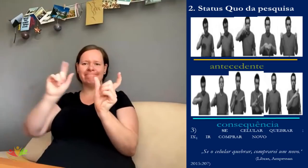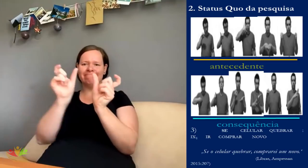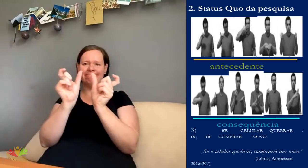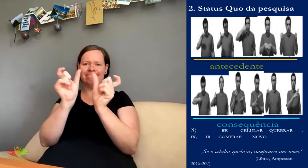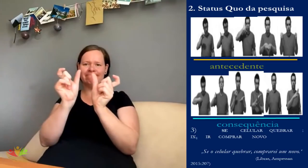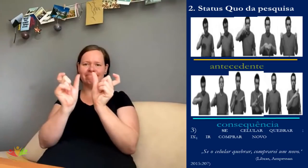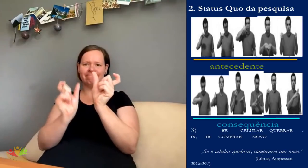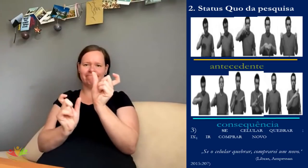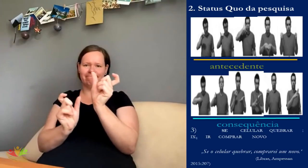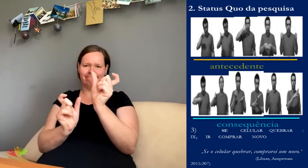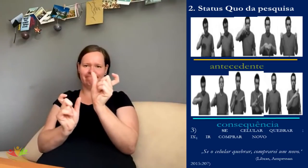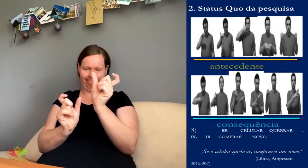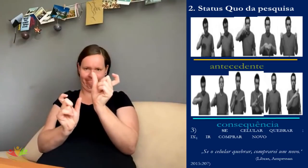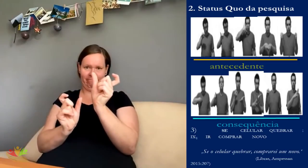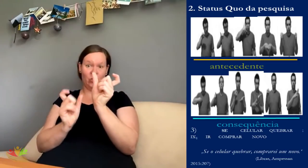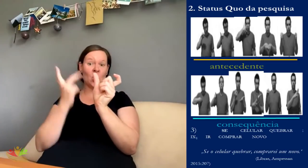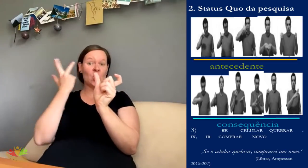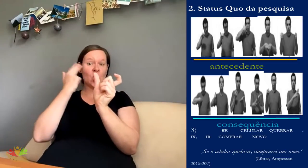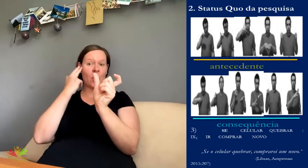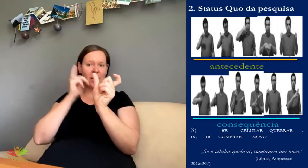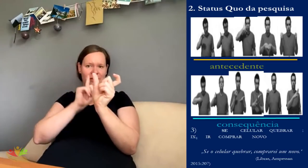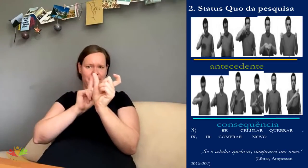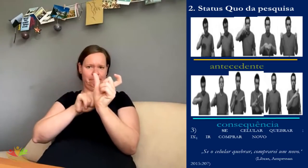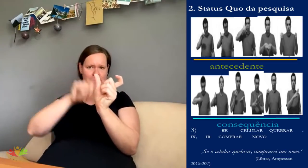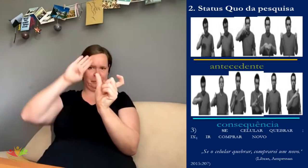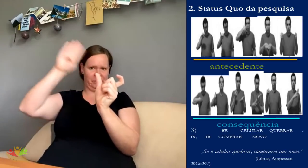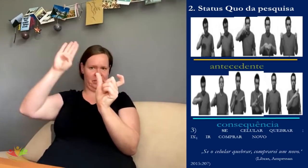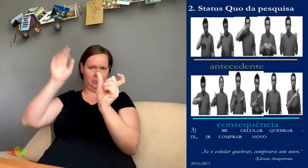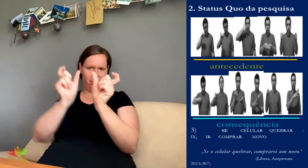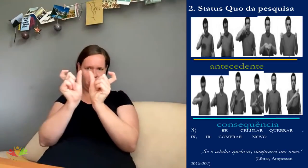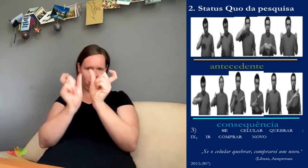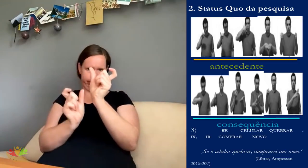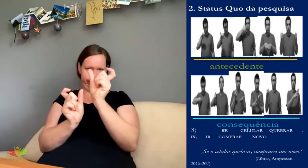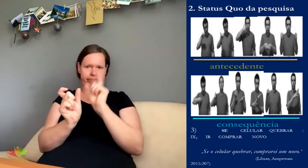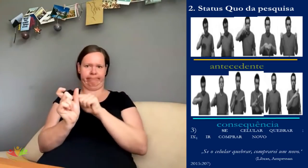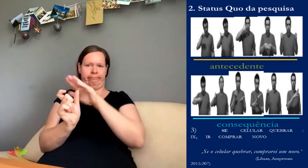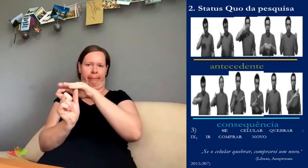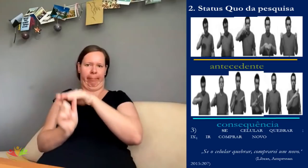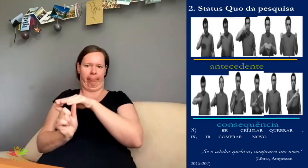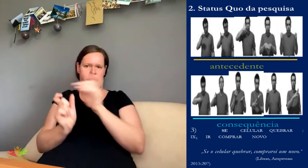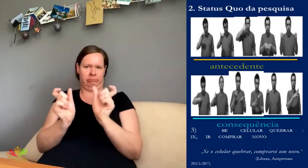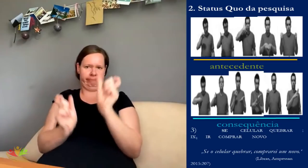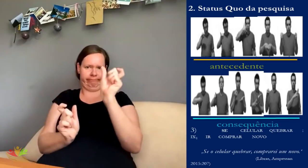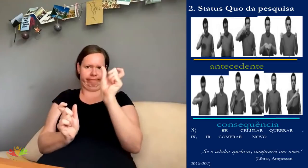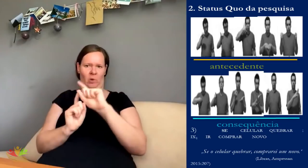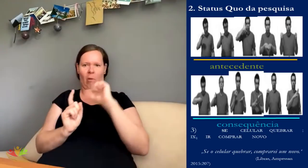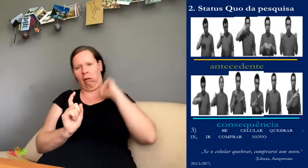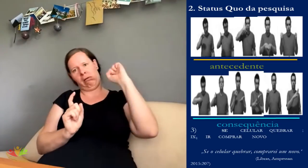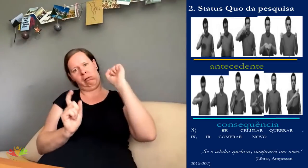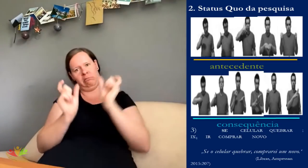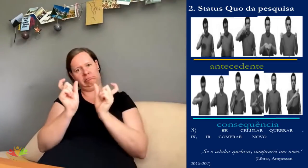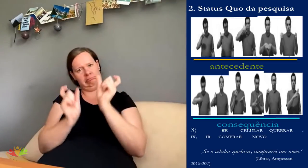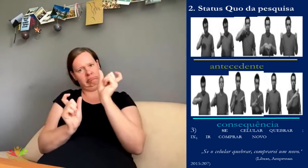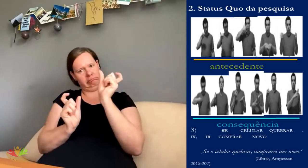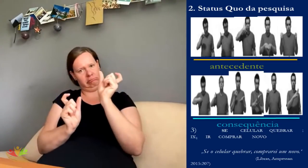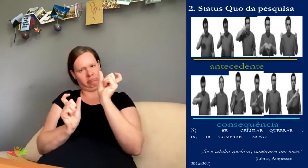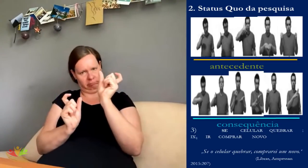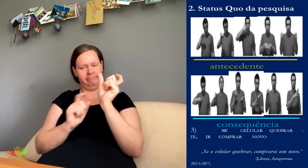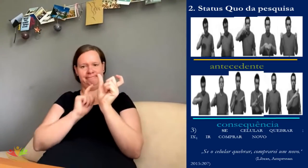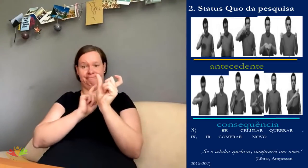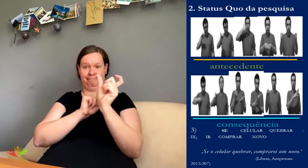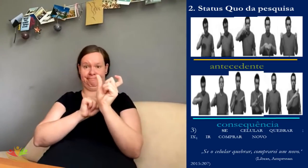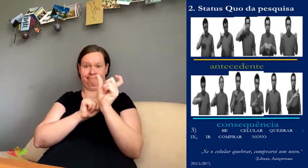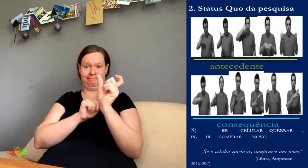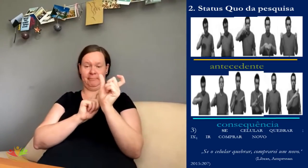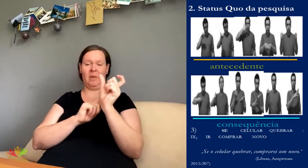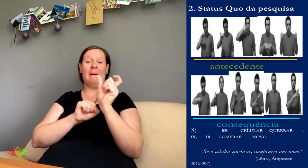oração subordinada, a gente diz que uma oração é a oração principal e a segunda oração, a consequente, seria uma sub-oração. Ou